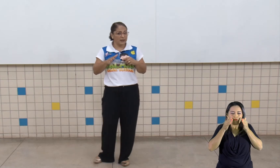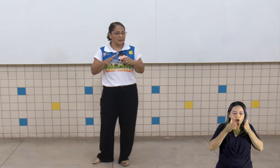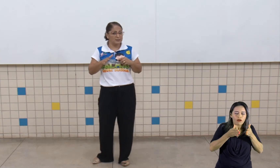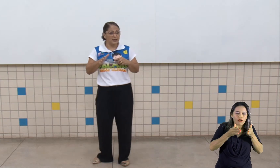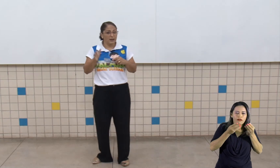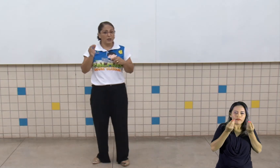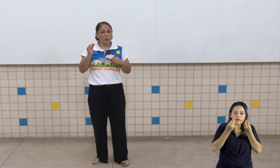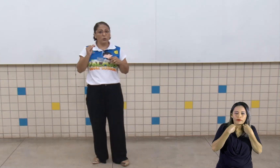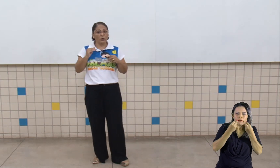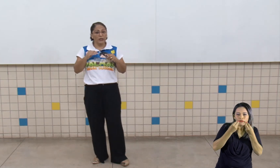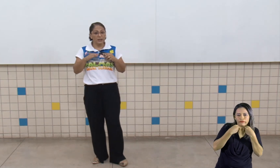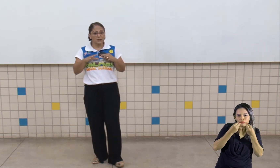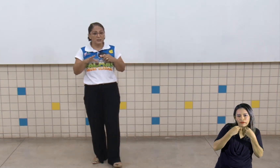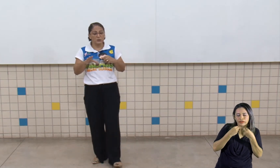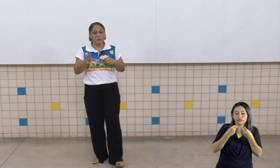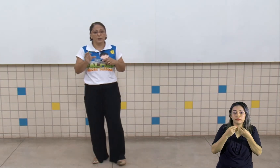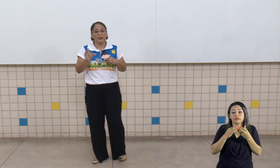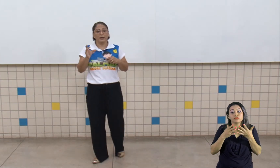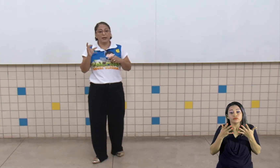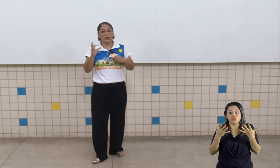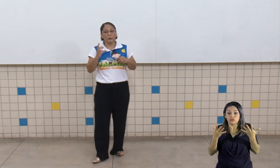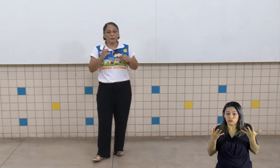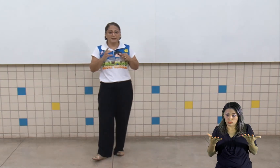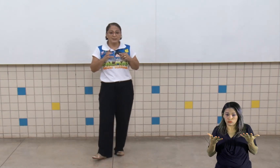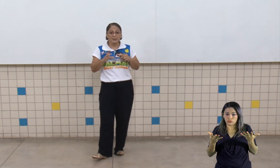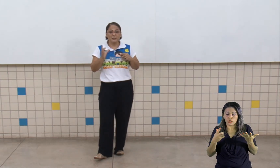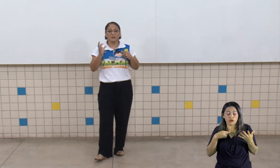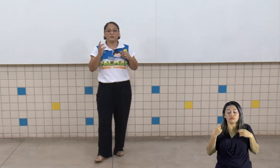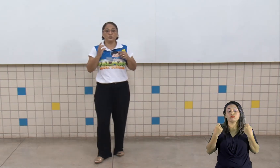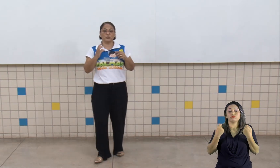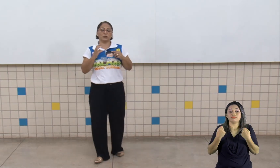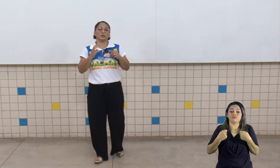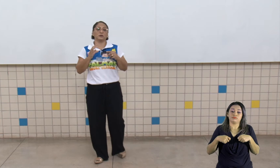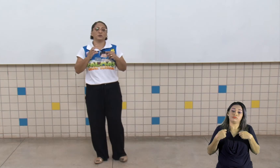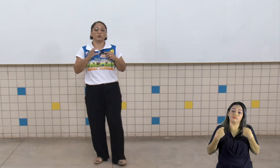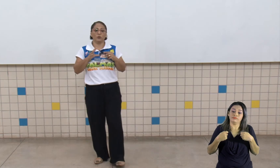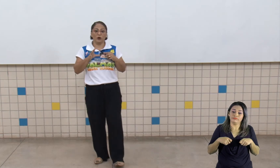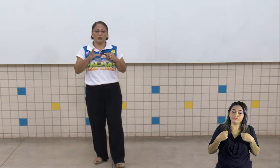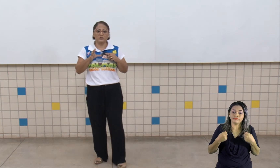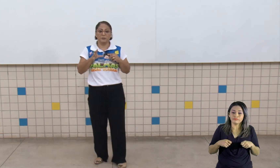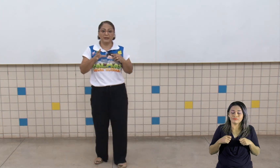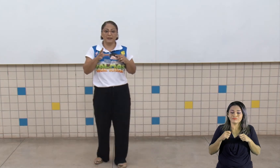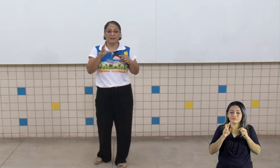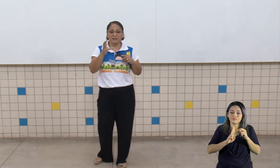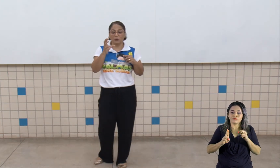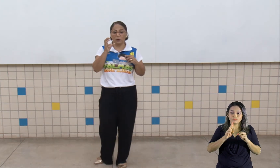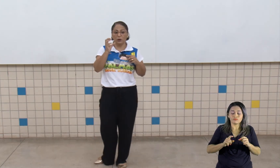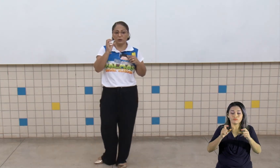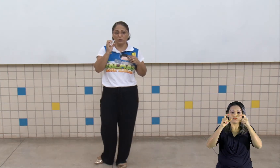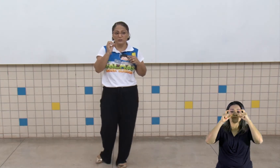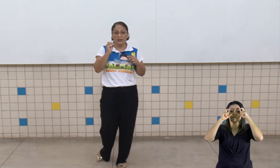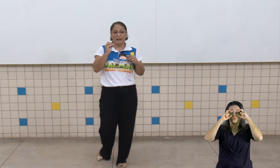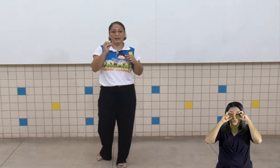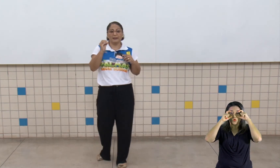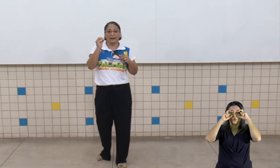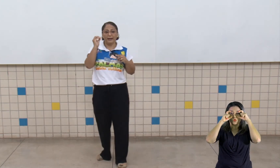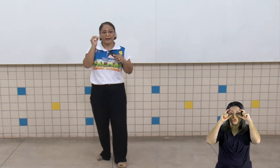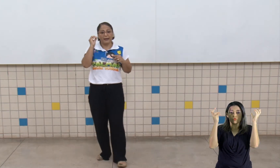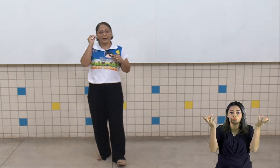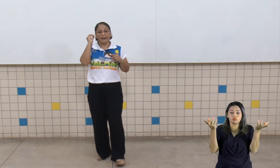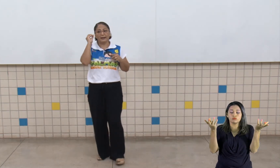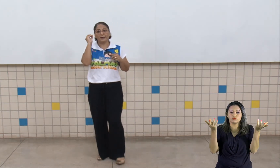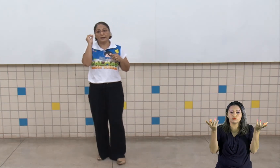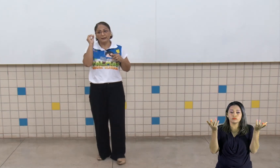focalização delas. E com isso, eu preciso de um óculos para que esse óculos,